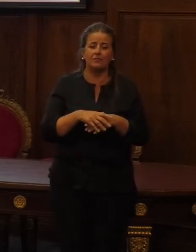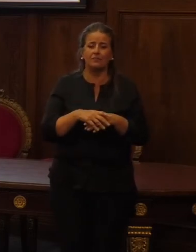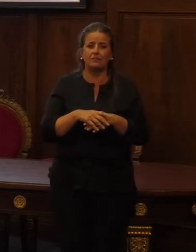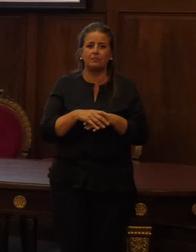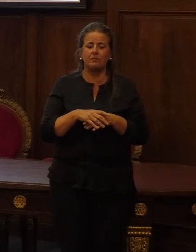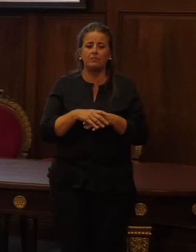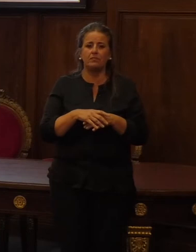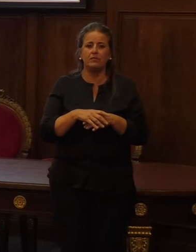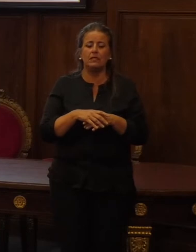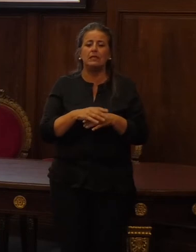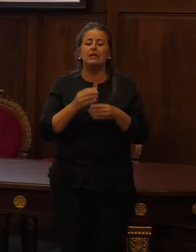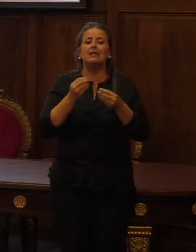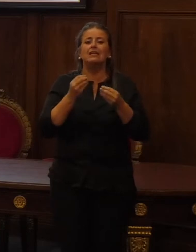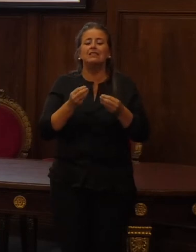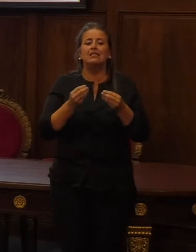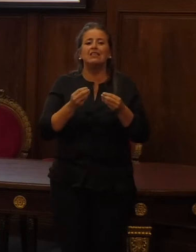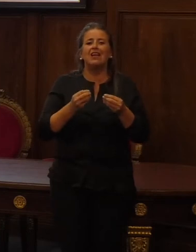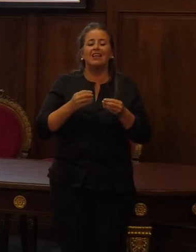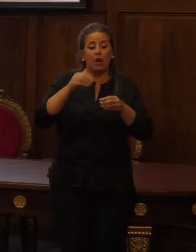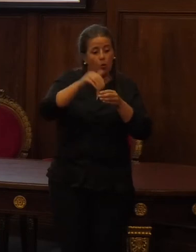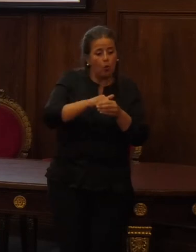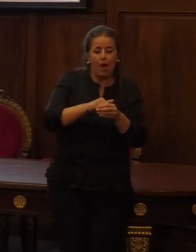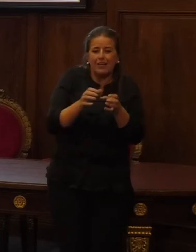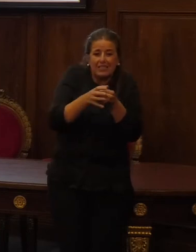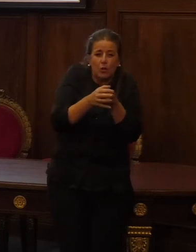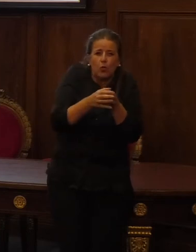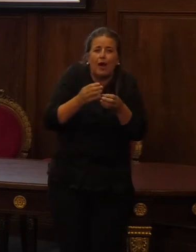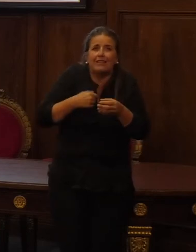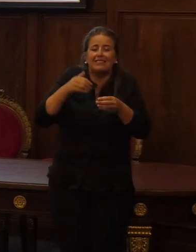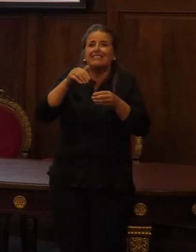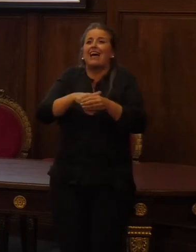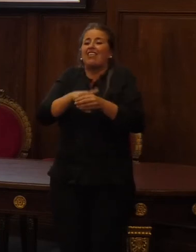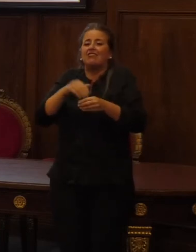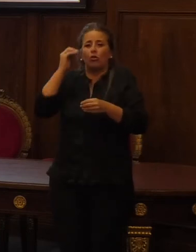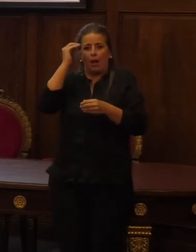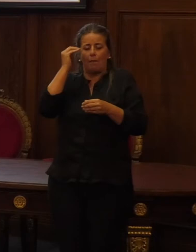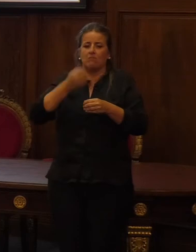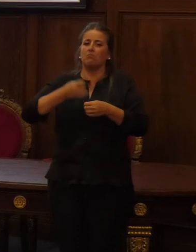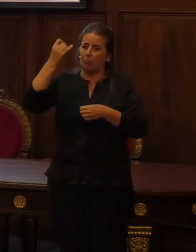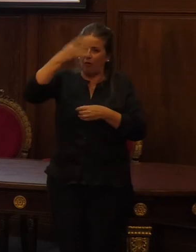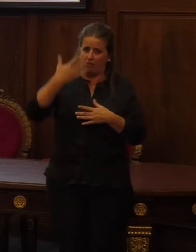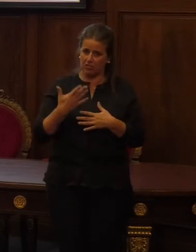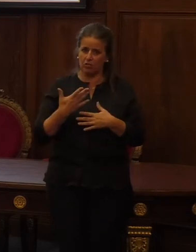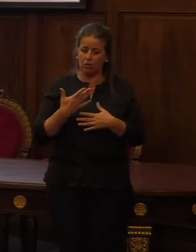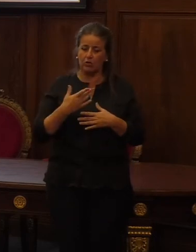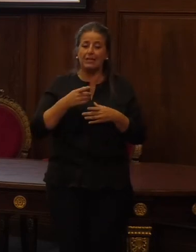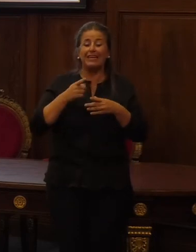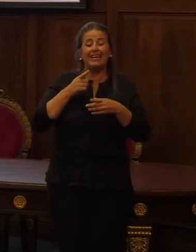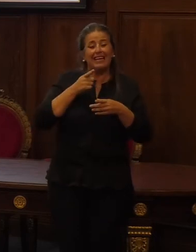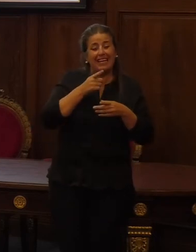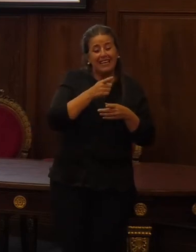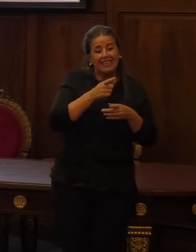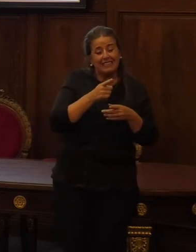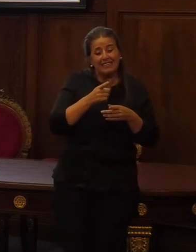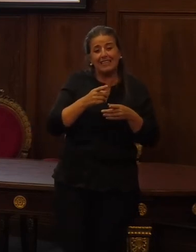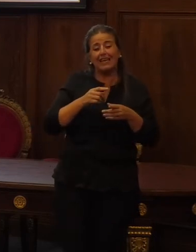voy a tratar de centrarme en el lugar de la profesión. Este periplo del 94 hasta